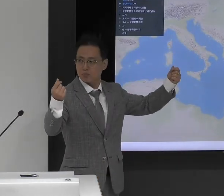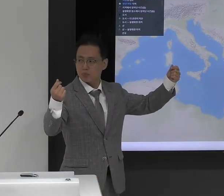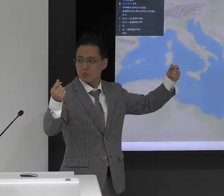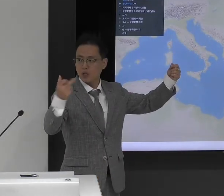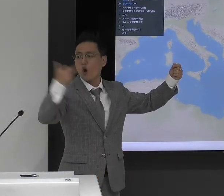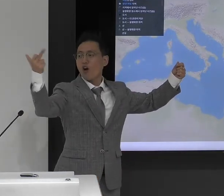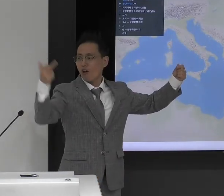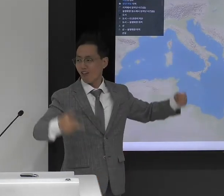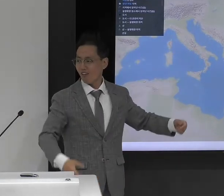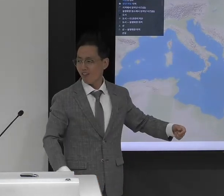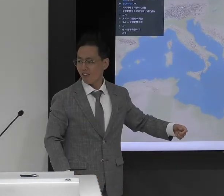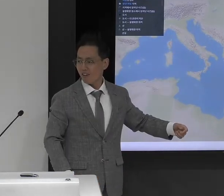커요.